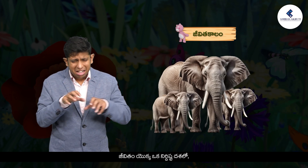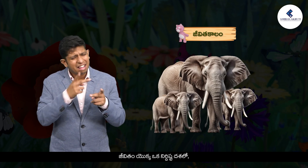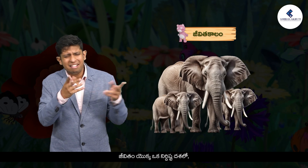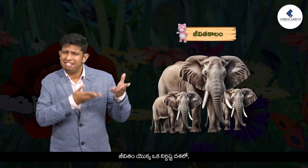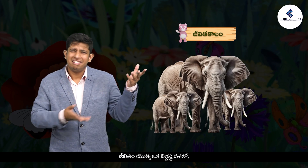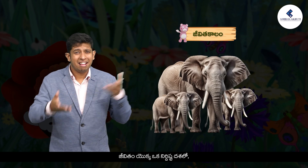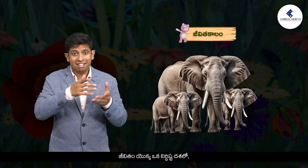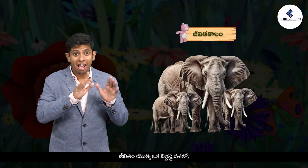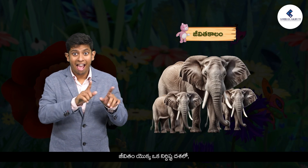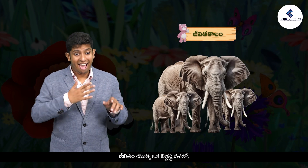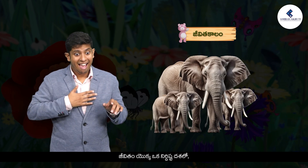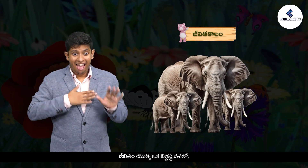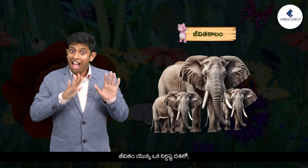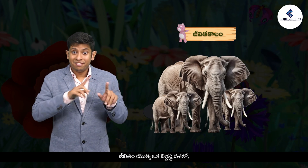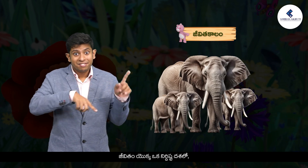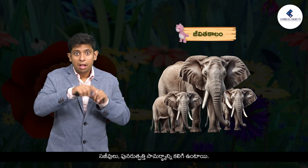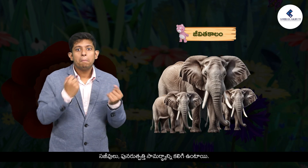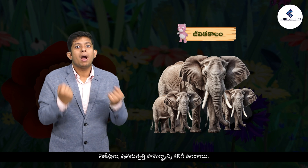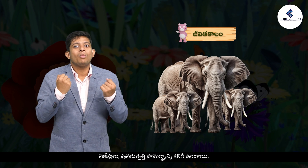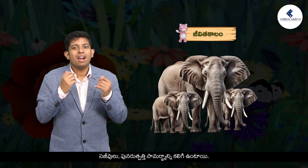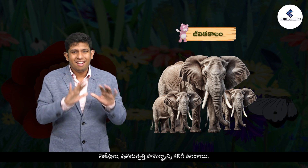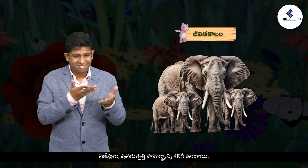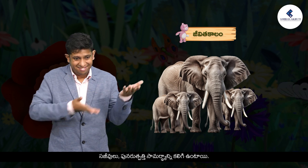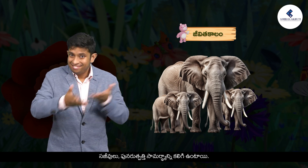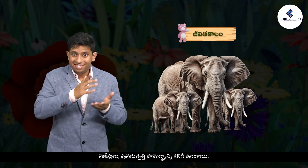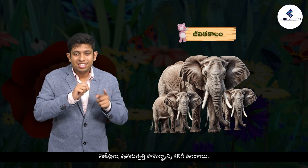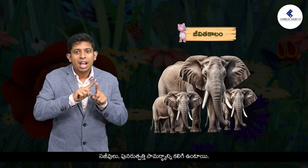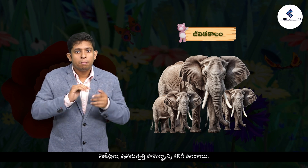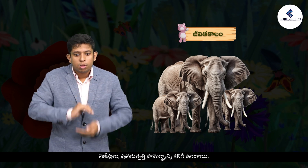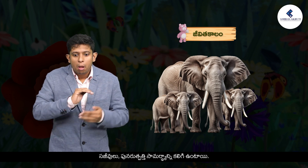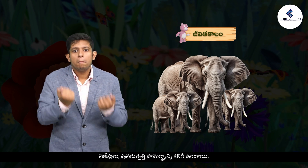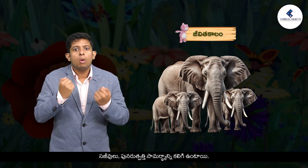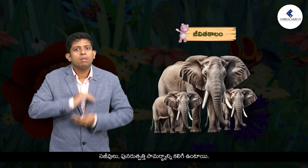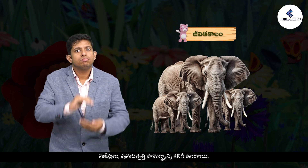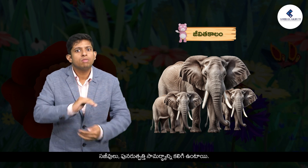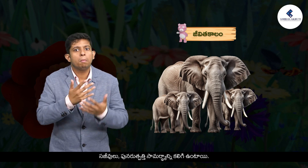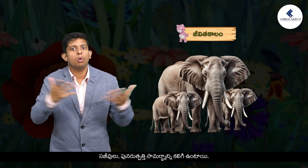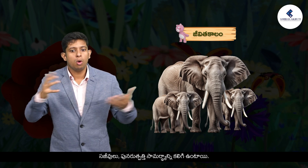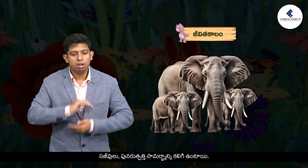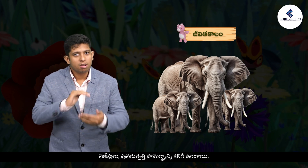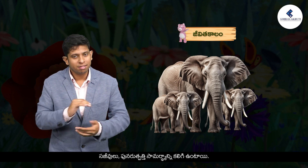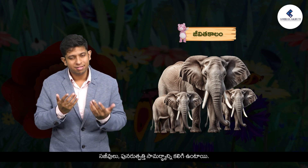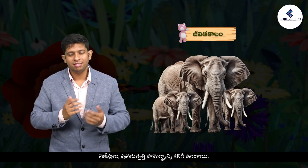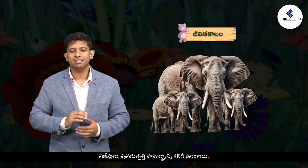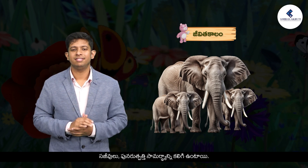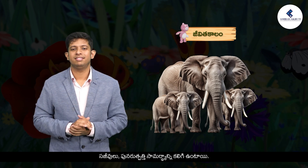జీవితం యొక్క ఒక నిర్దిష్ట దశలో సజీవులు పునరుత్పత్తి సామర్థ్యాన్ని కలిగి ఉంటాయి.